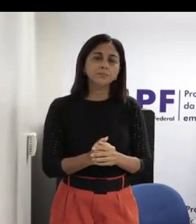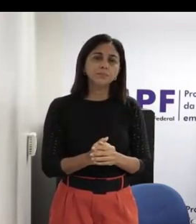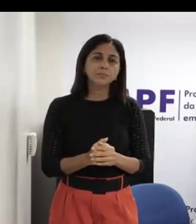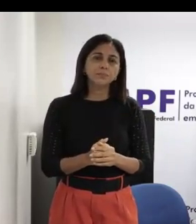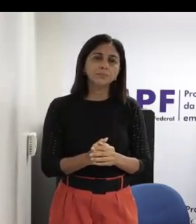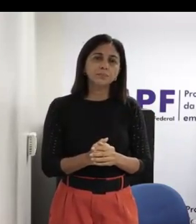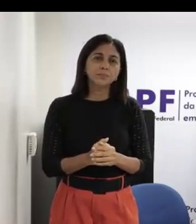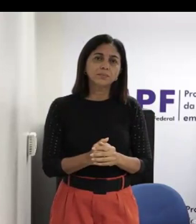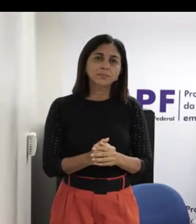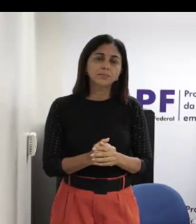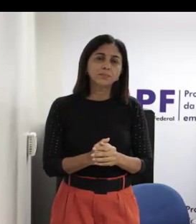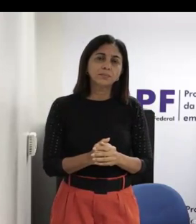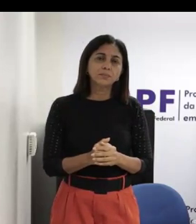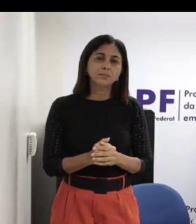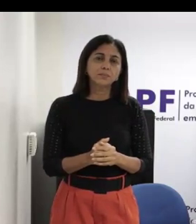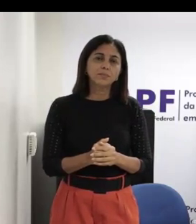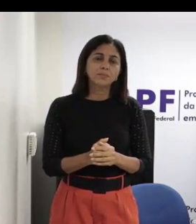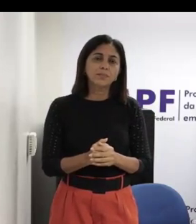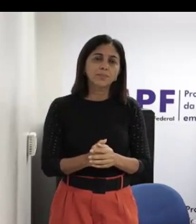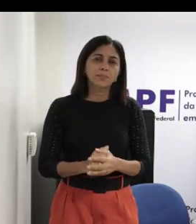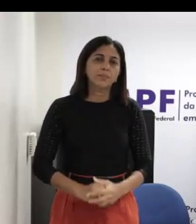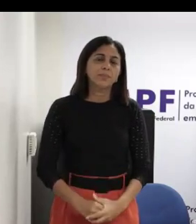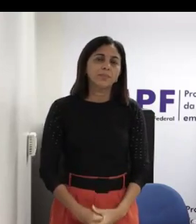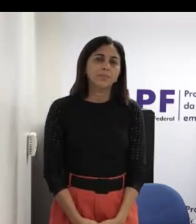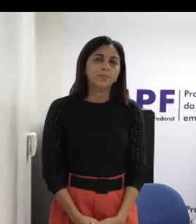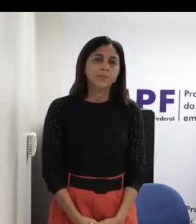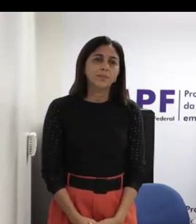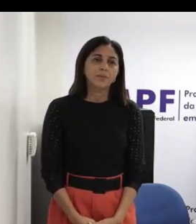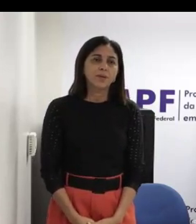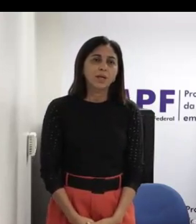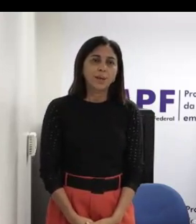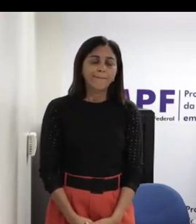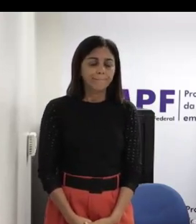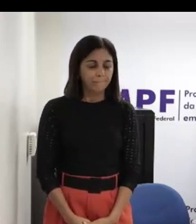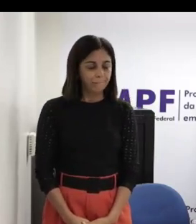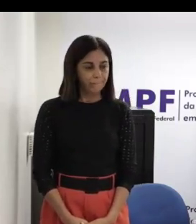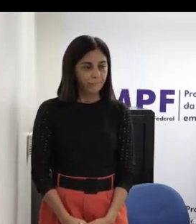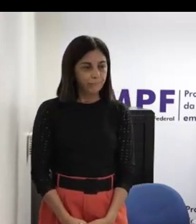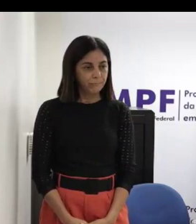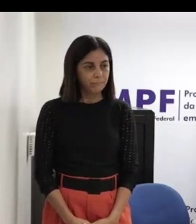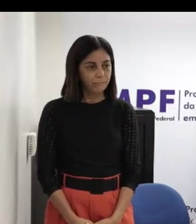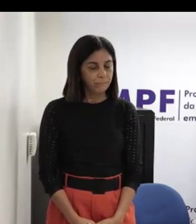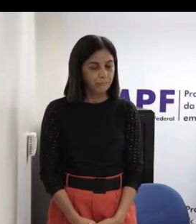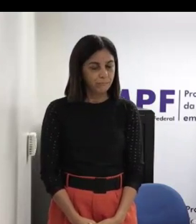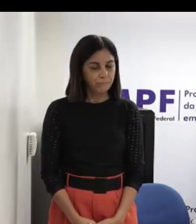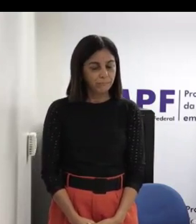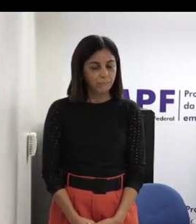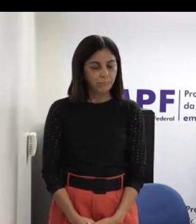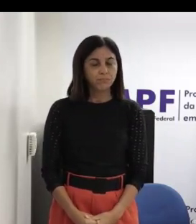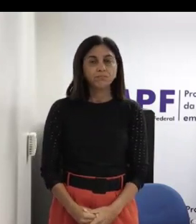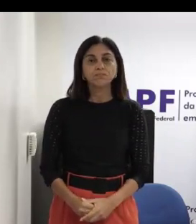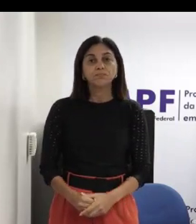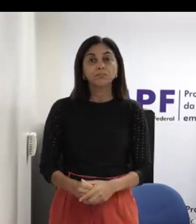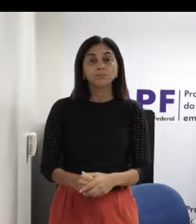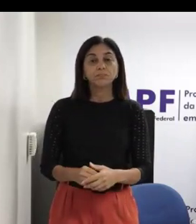de mais essa prova mais aquela prova para nós podermos chegar numa numa condenação então a qualidade da prova é um